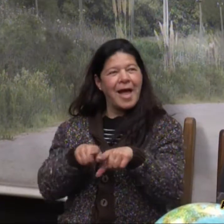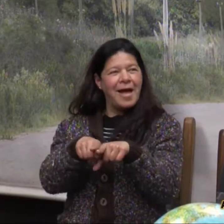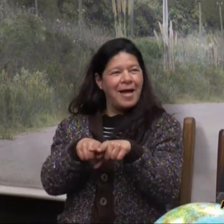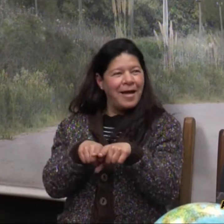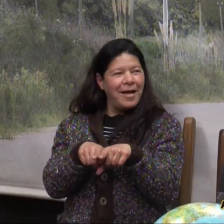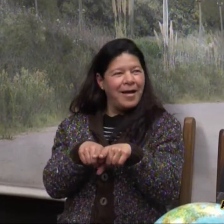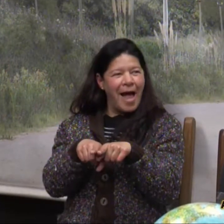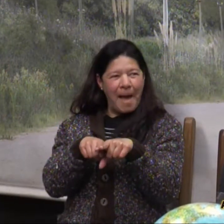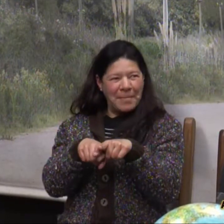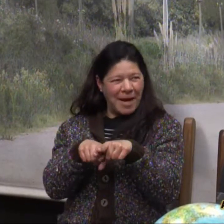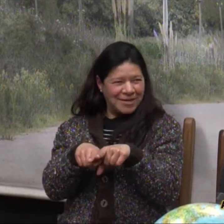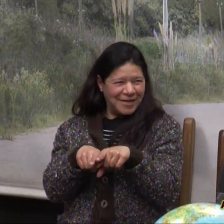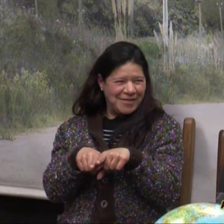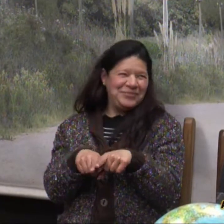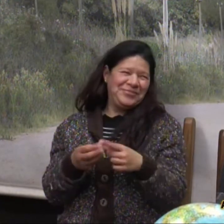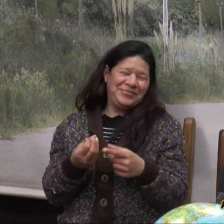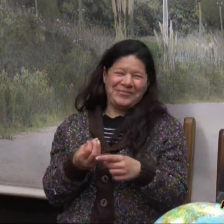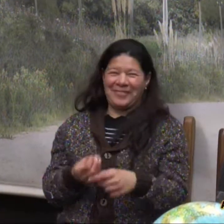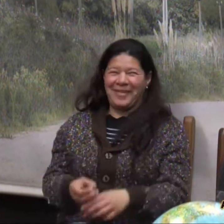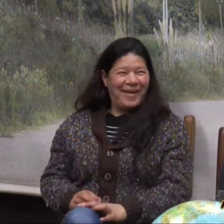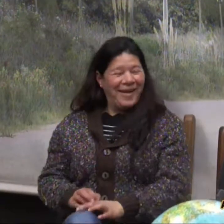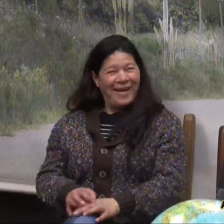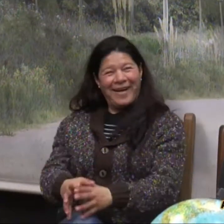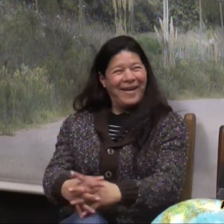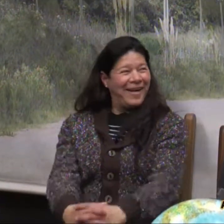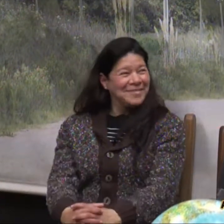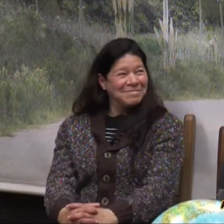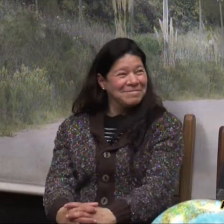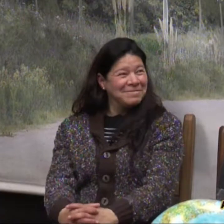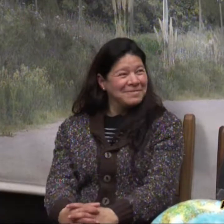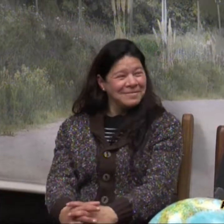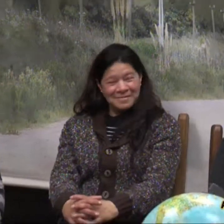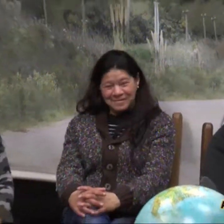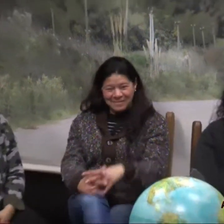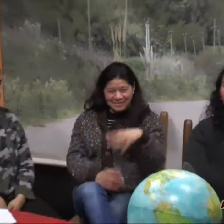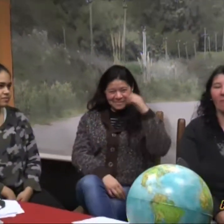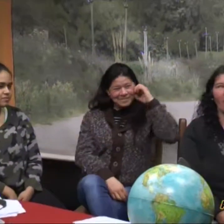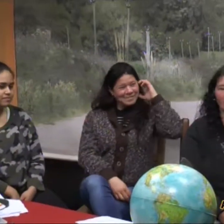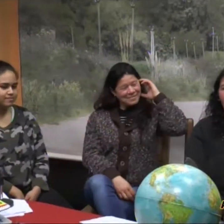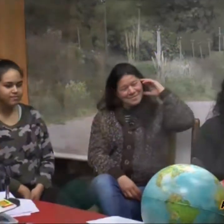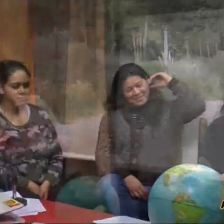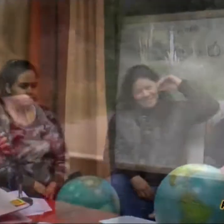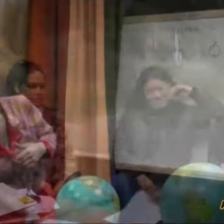Amante Amante Ah Muy bien Muy bien Ahora